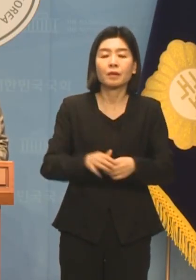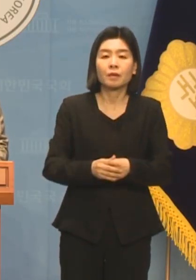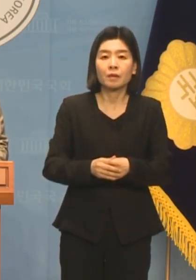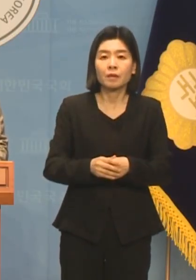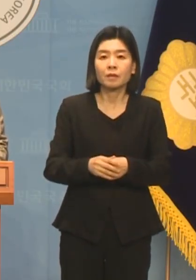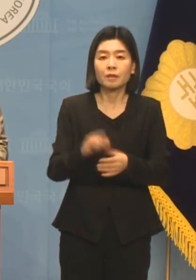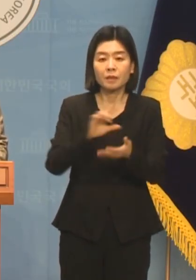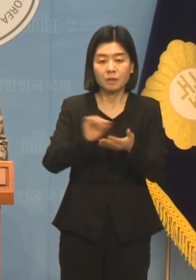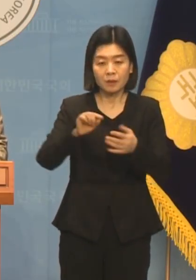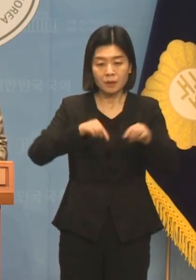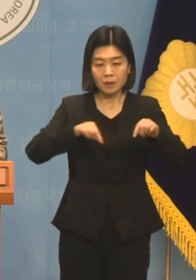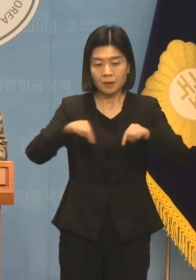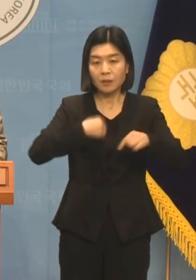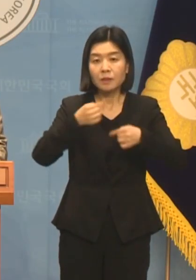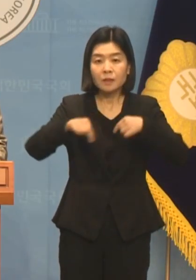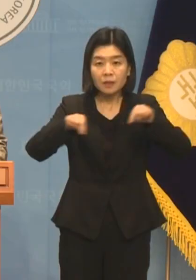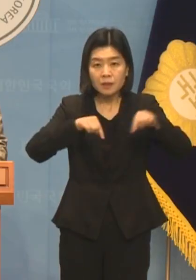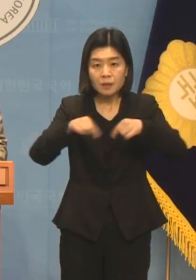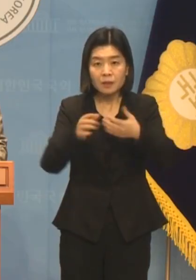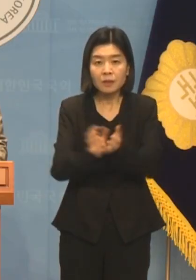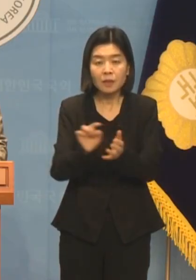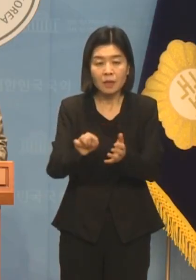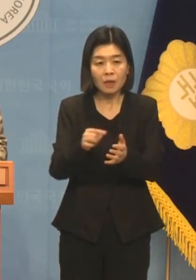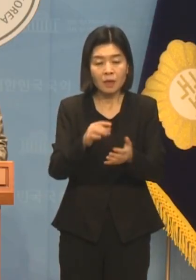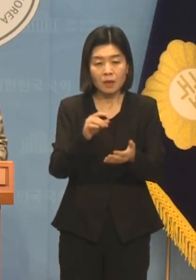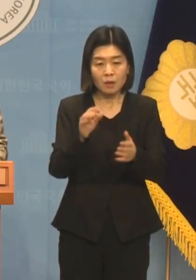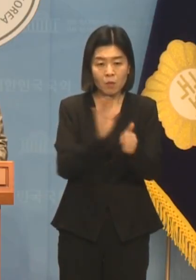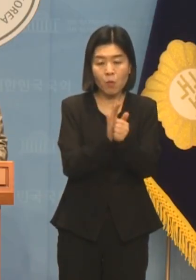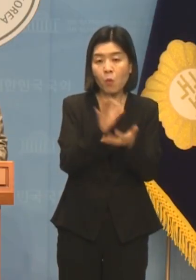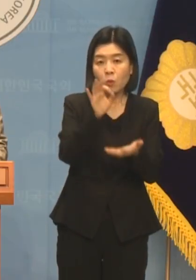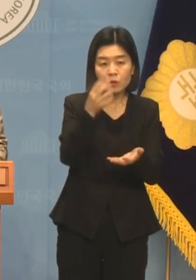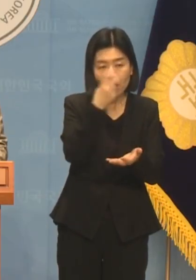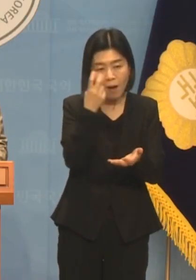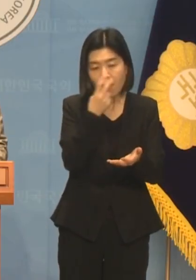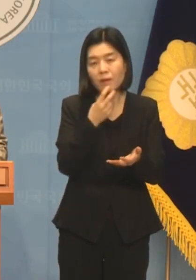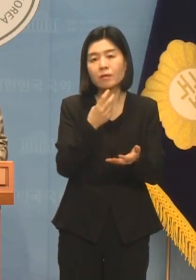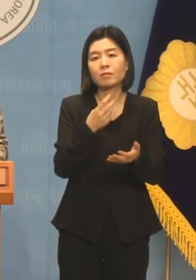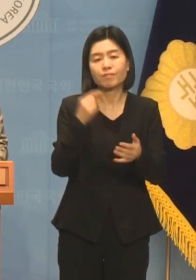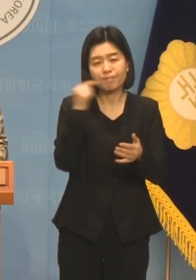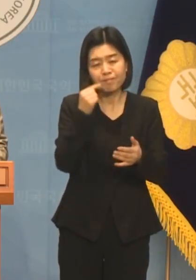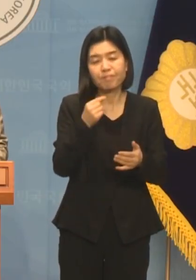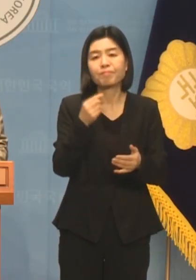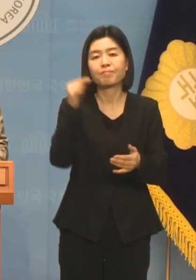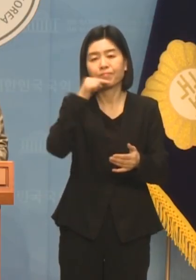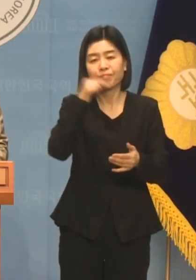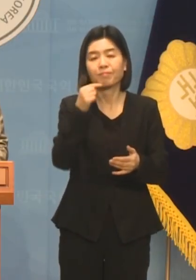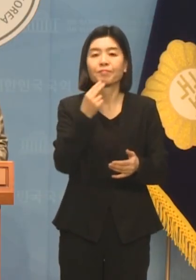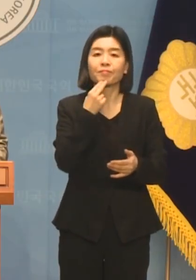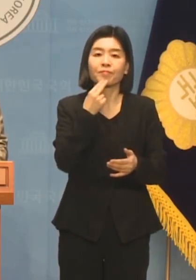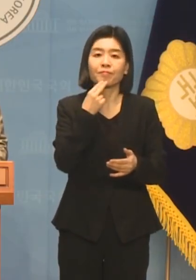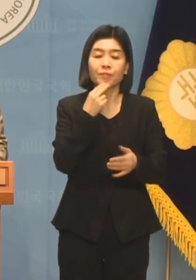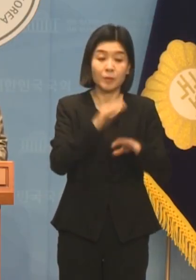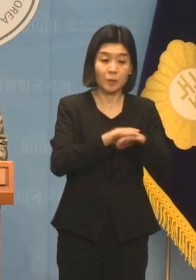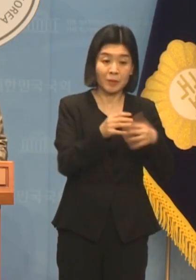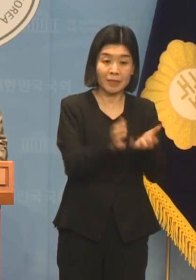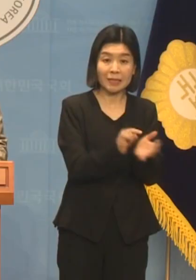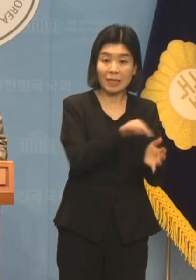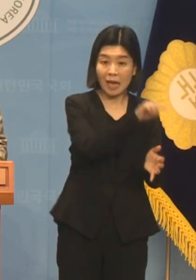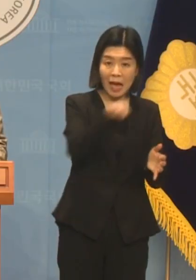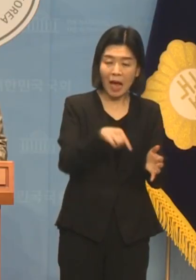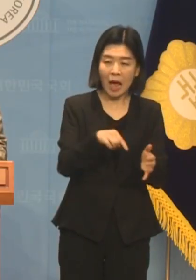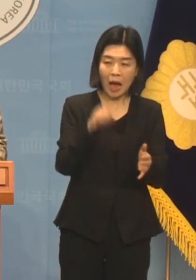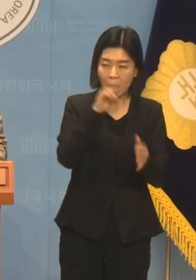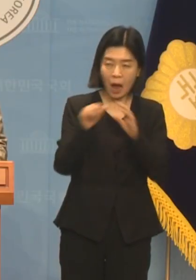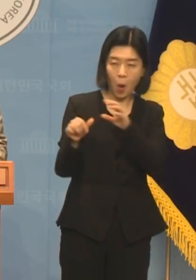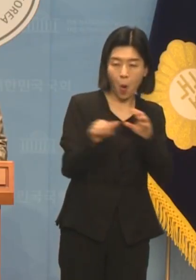지자체는 보조금 관리 감독을 제대로 하지 않았으며 이들 농민단체는 이 점을 악용해서 보조금을